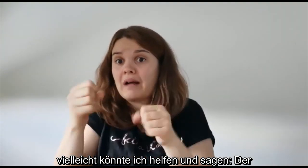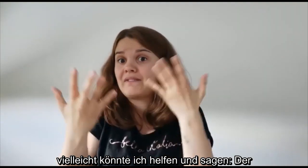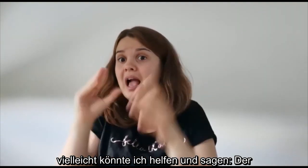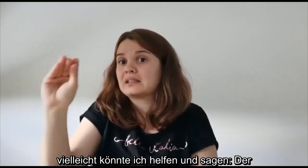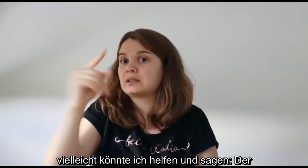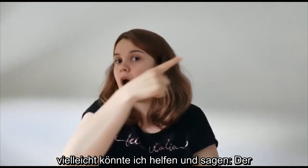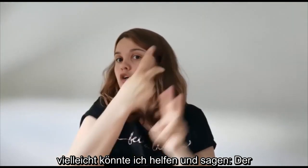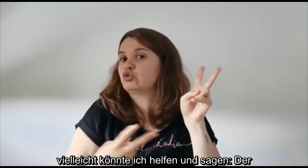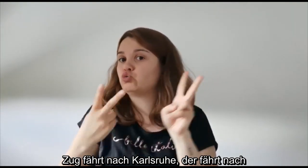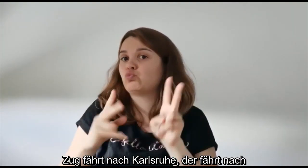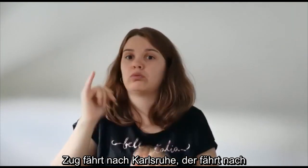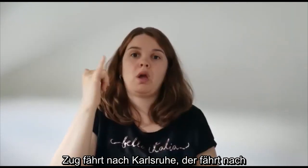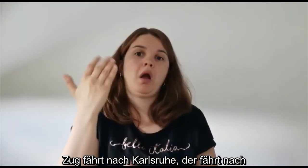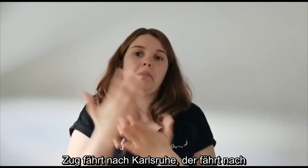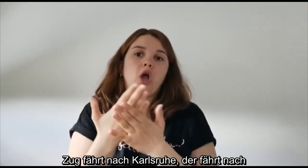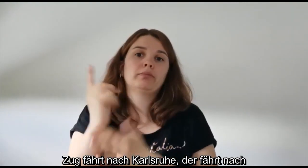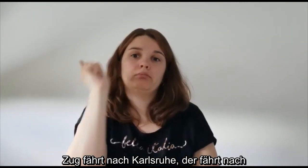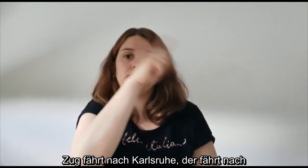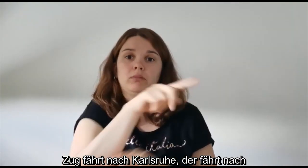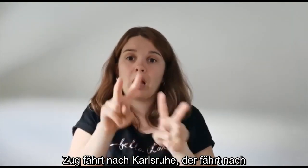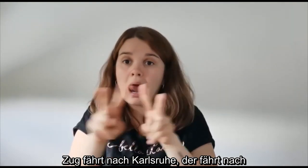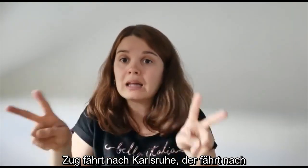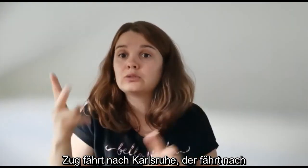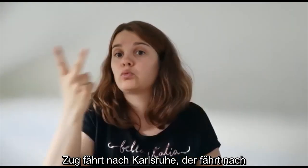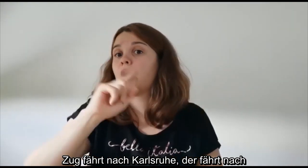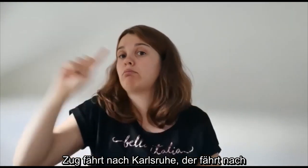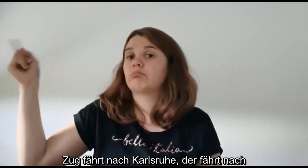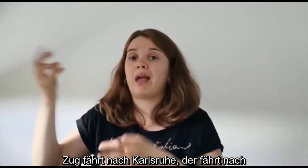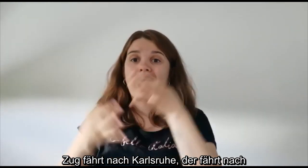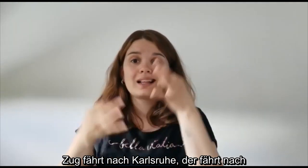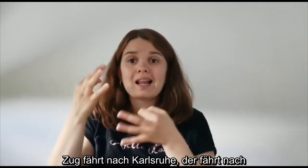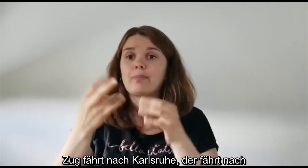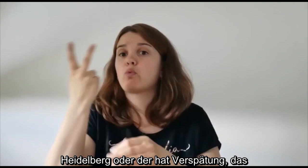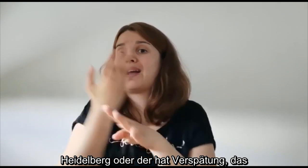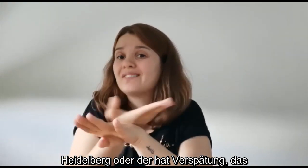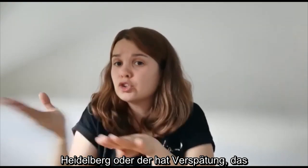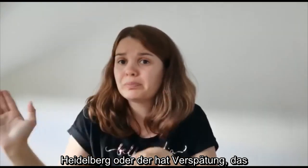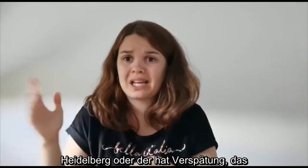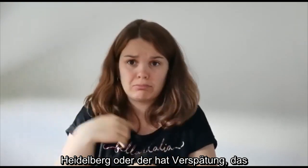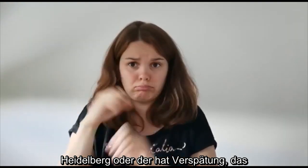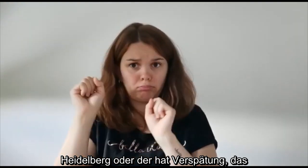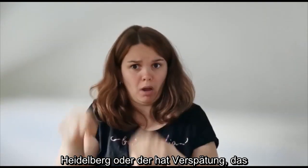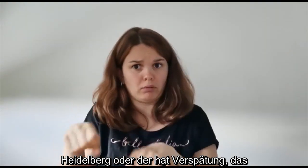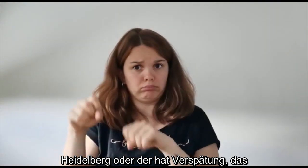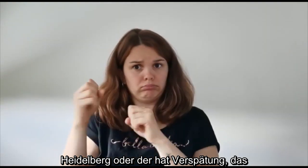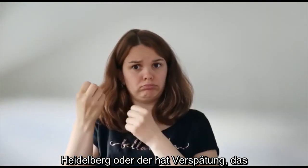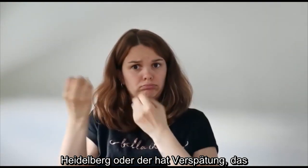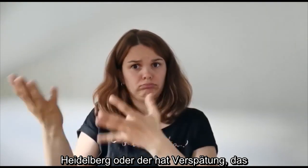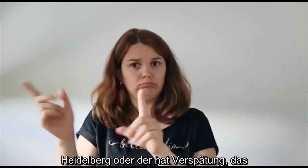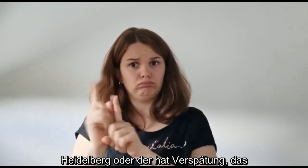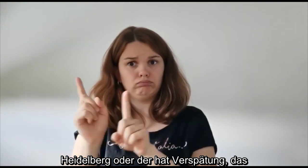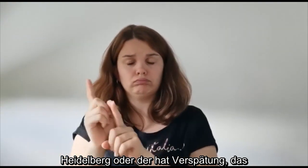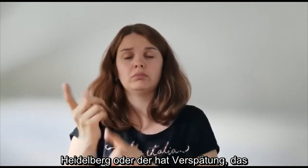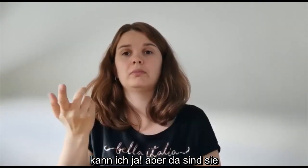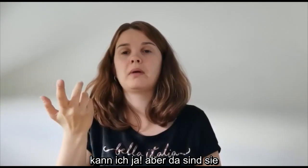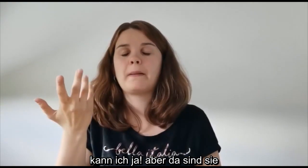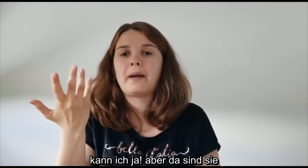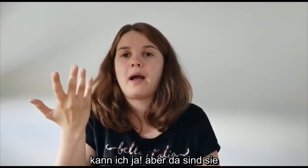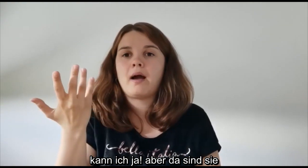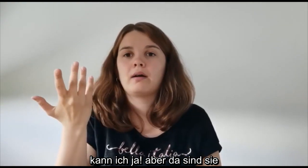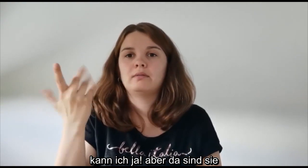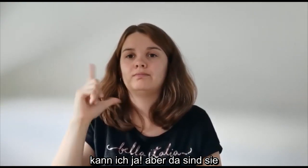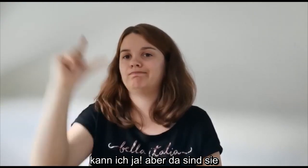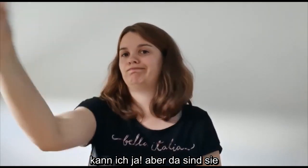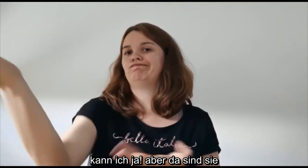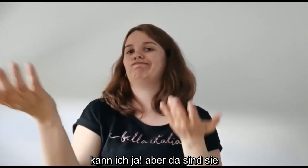Und sagen Der Zug hier fährt Nach Karlsruhe Der fährt nach Heidelberg Oder der hat Verspätung Das kann